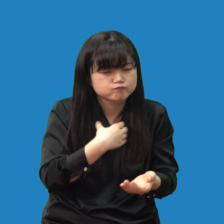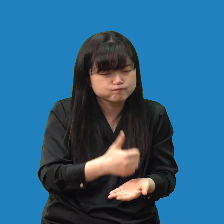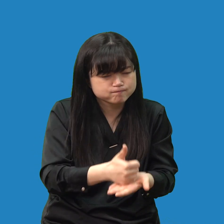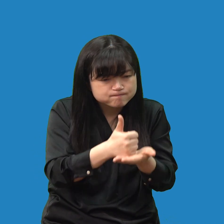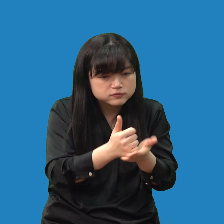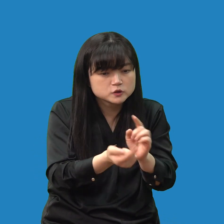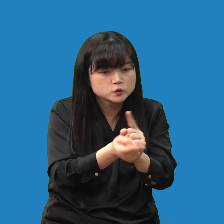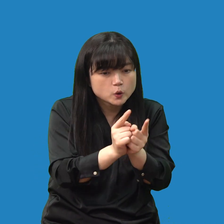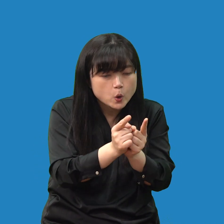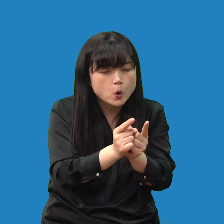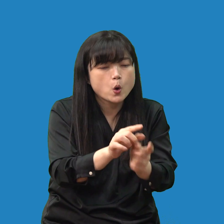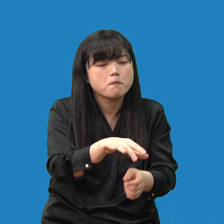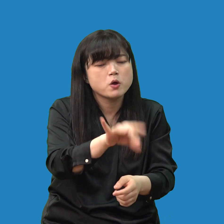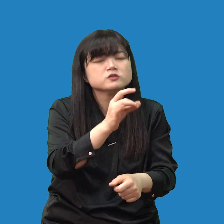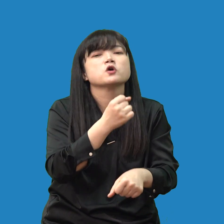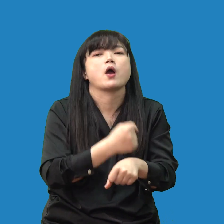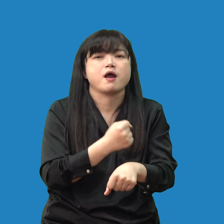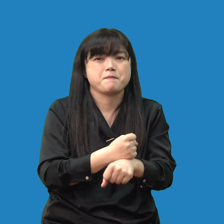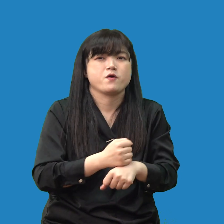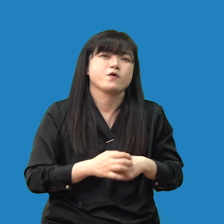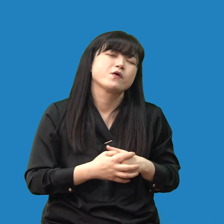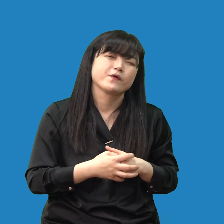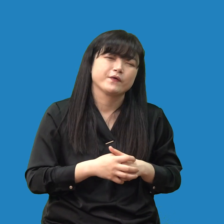우애하고 존경하기를 서로 먼저 하라.